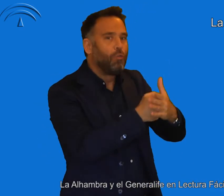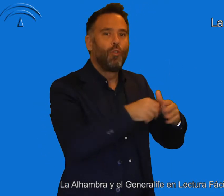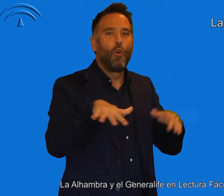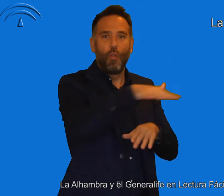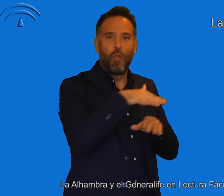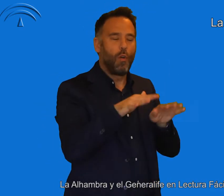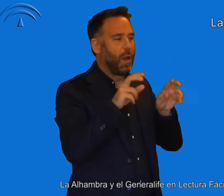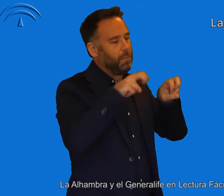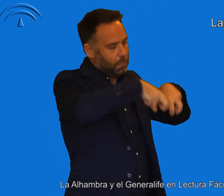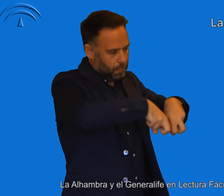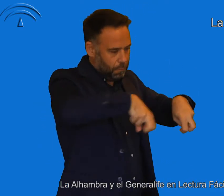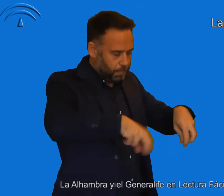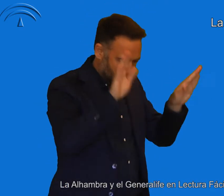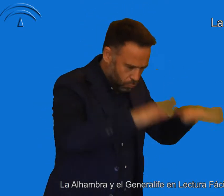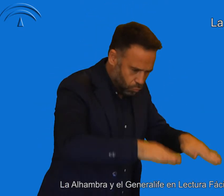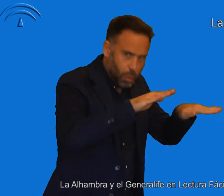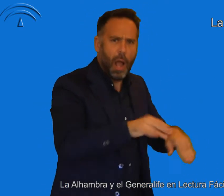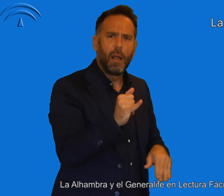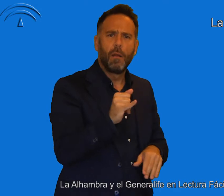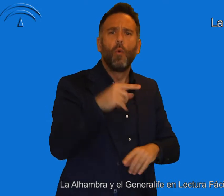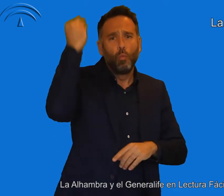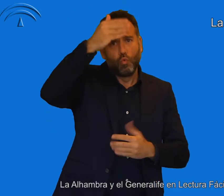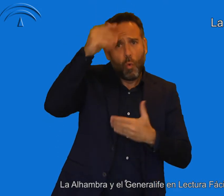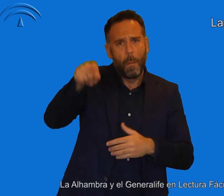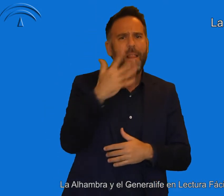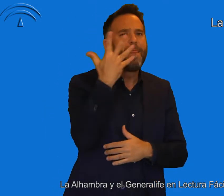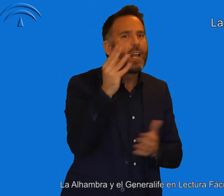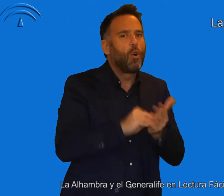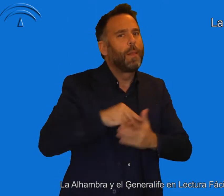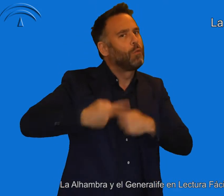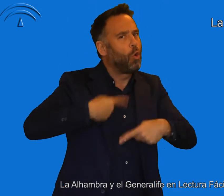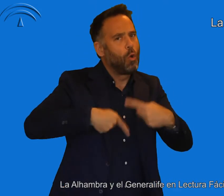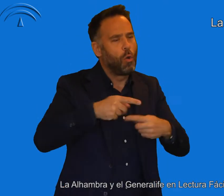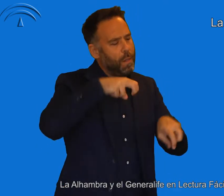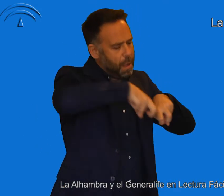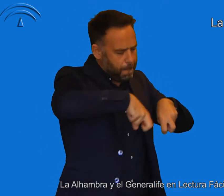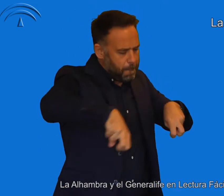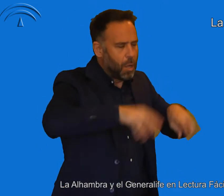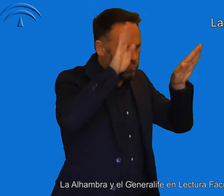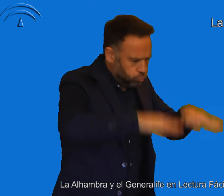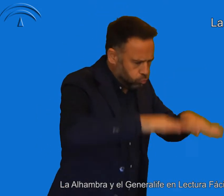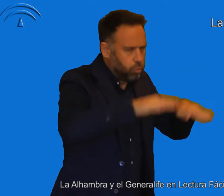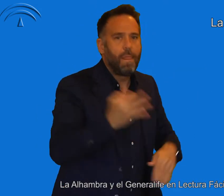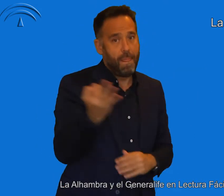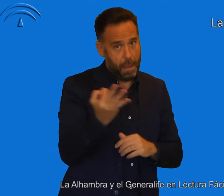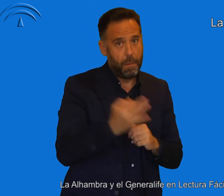la sala hay un oratorio. Los musulmanes tienen la obligación de rezar 5 veces al día. Por